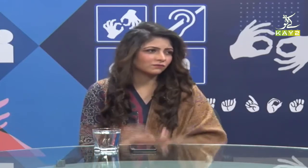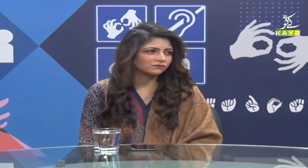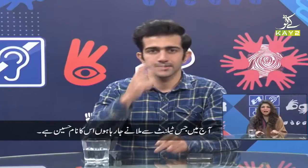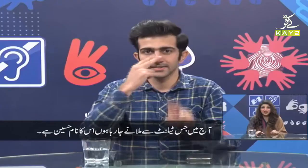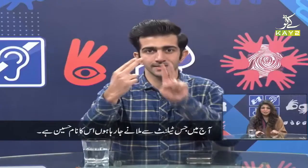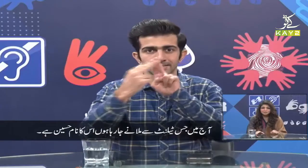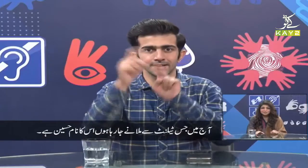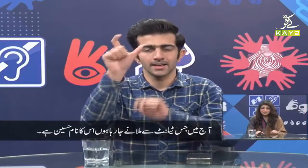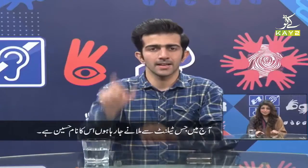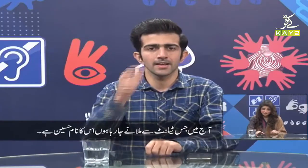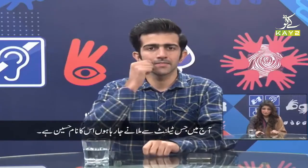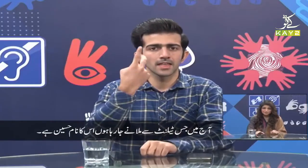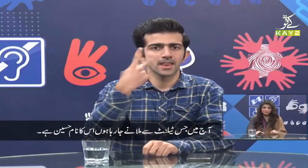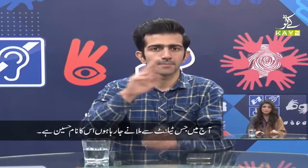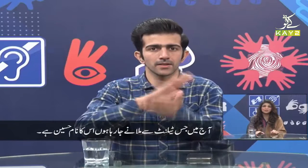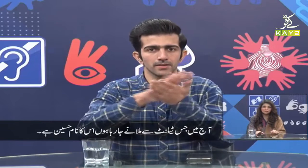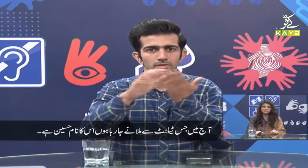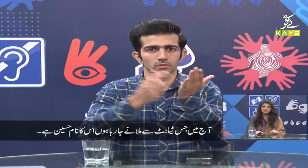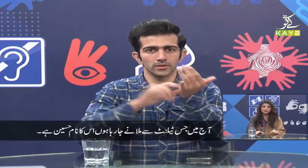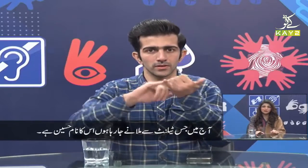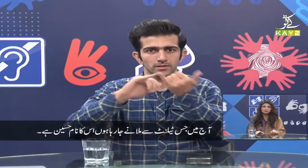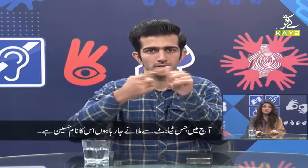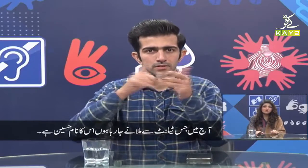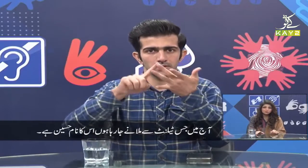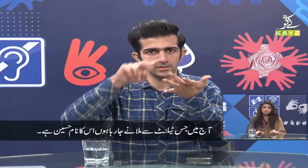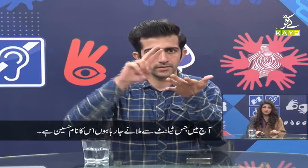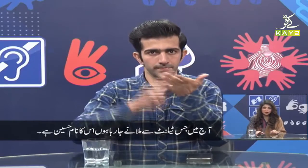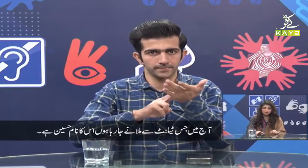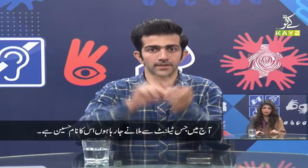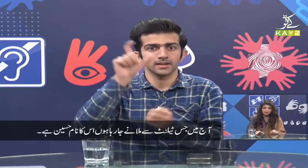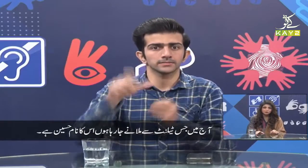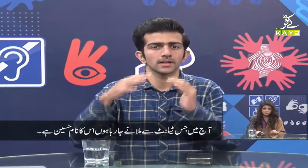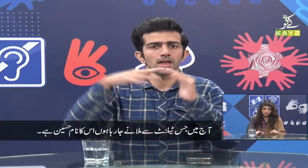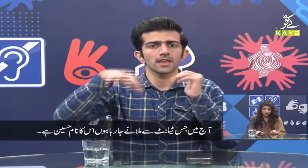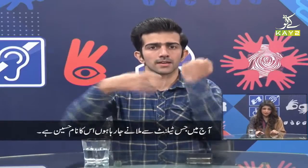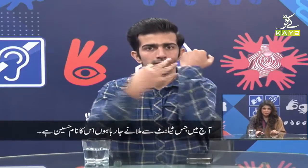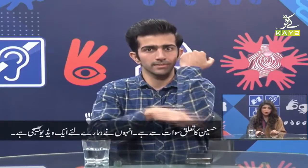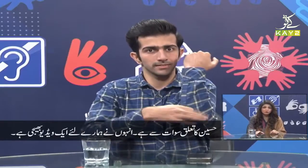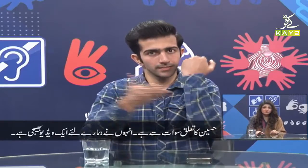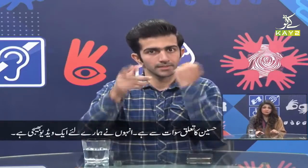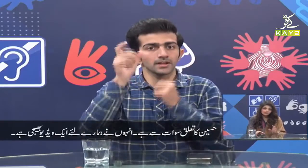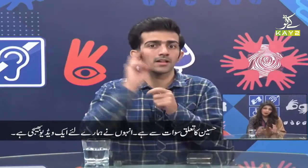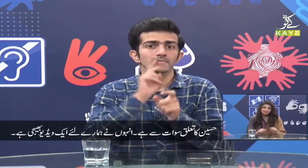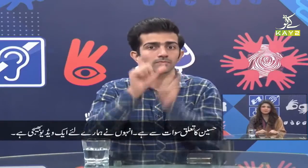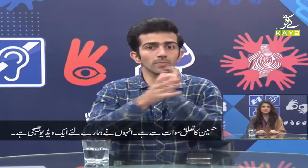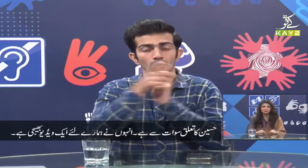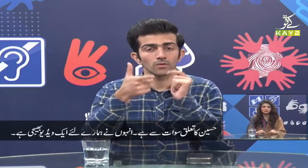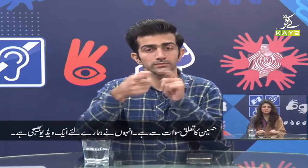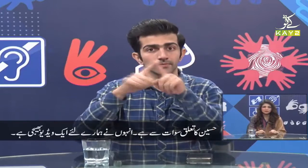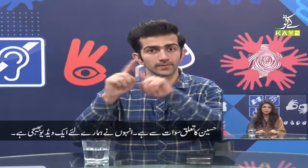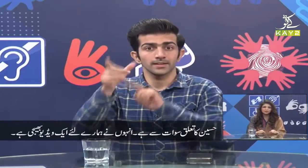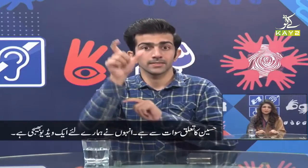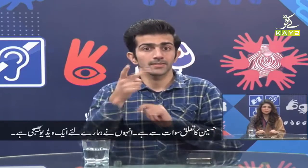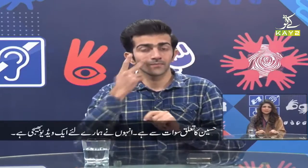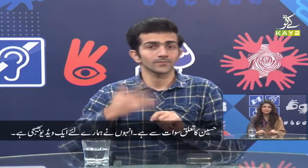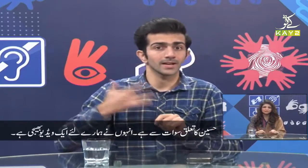दिखाओ। आज मैं जिस डेफ पर्सन से मिलवाने जा रहा हूँ उनका नाम है हुसैन और वो सवात से बिलोंग करते